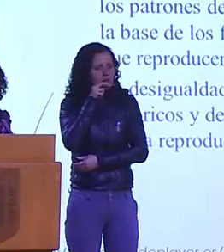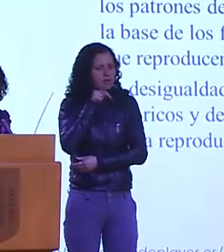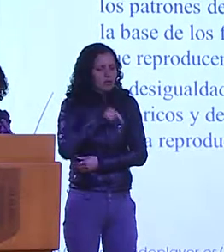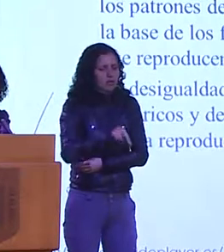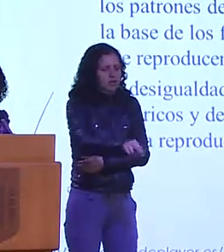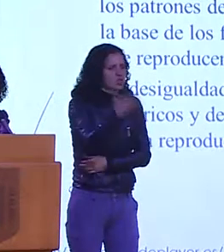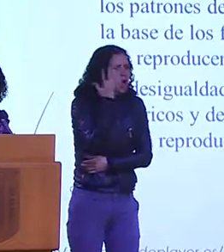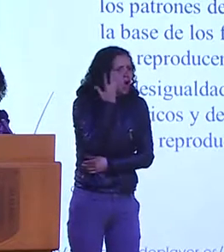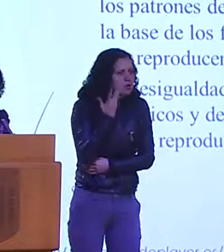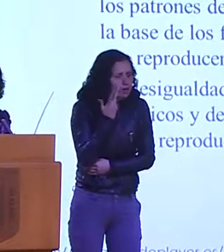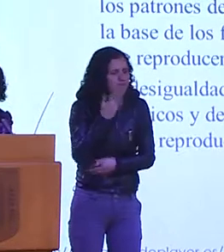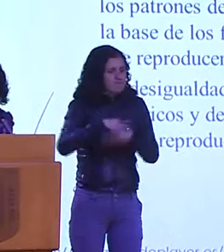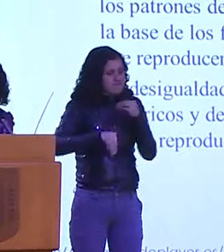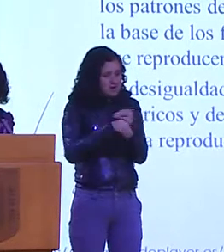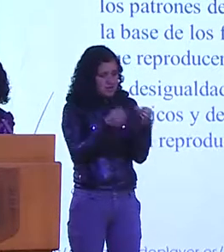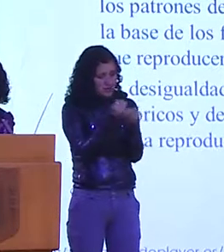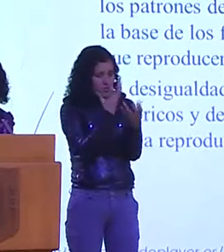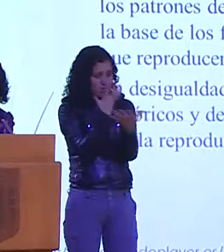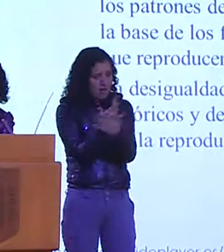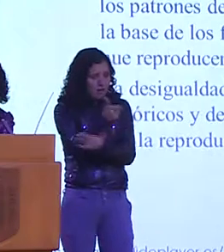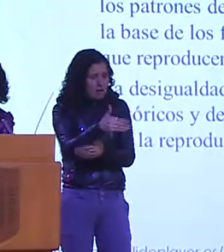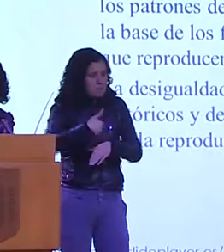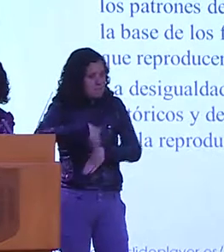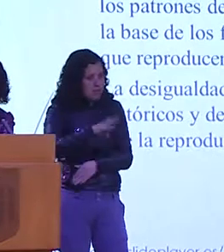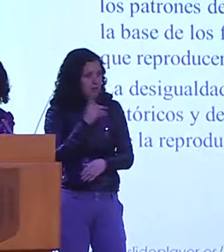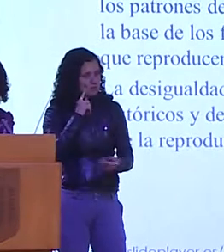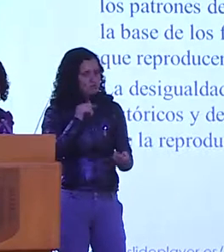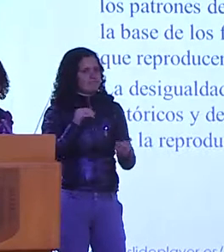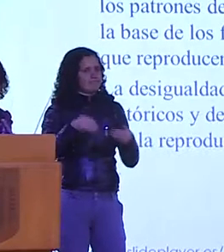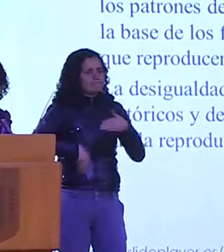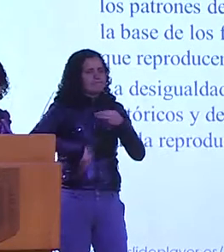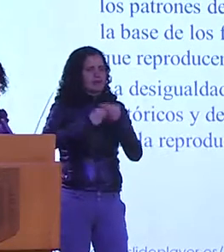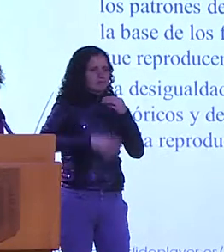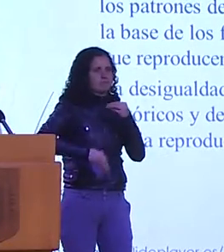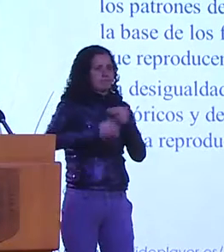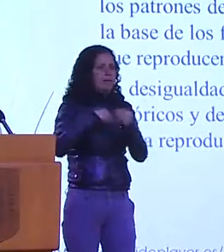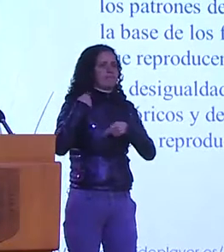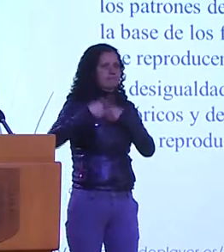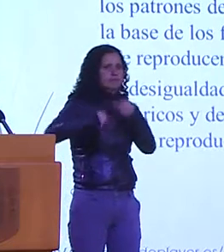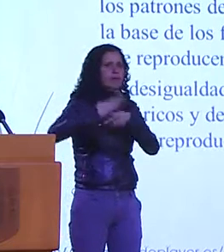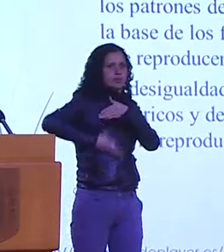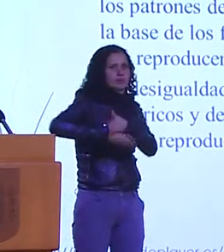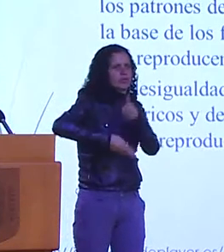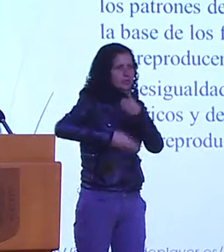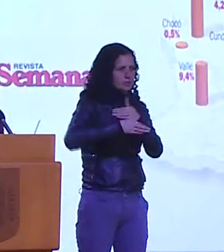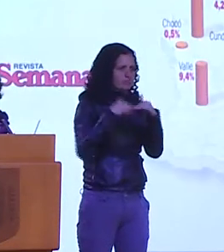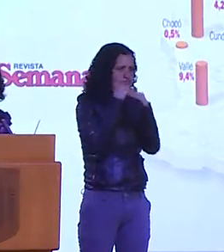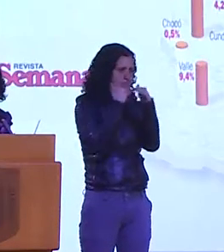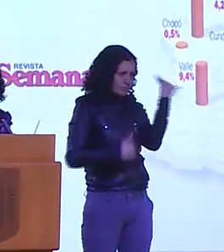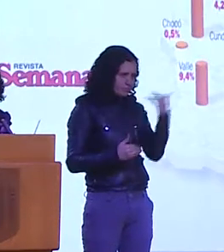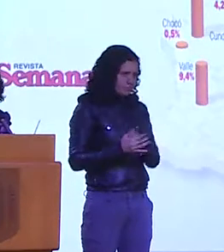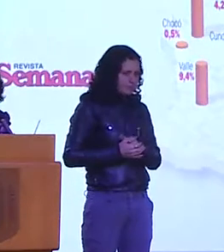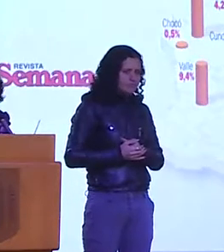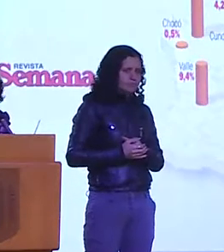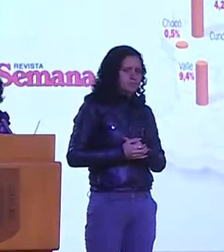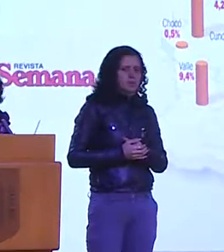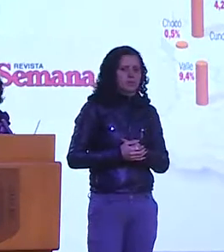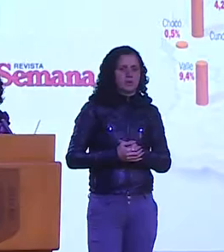además estructuralmente, reproduce la desigualdad y la discriminación. Siguiente.